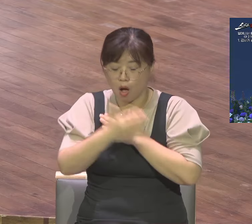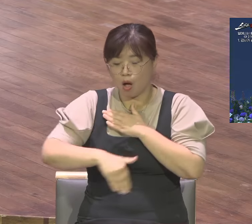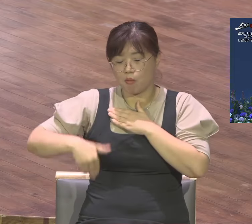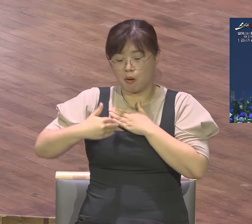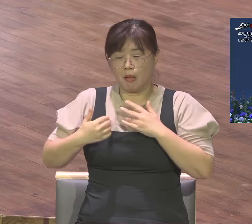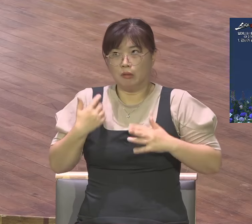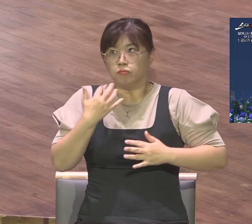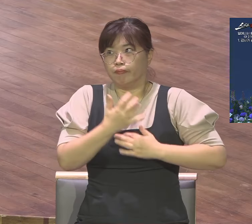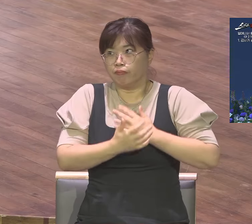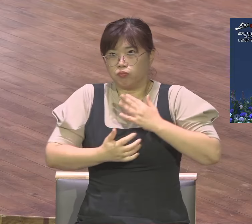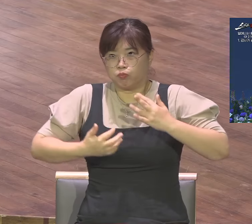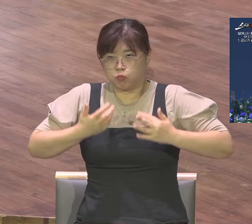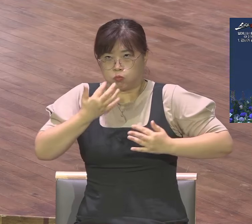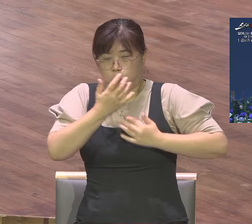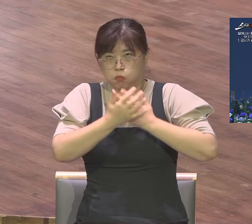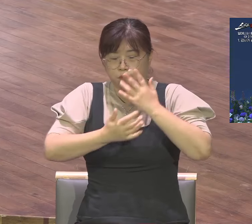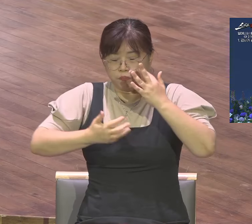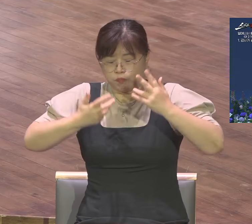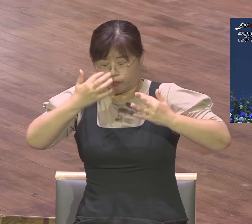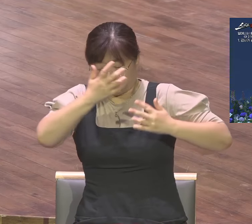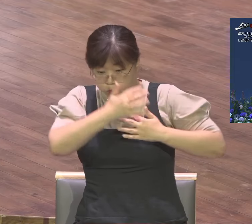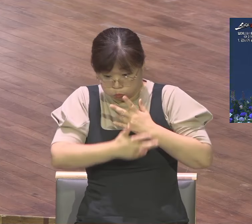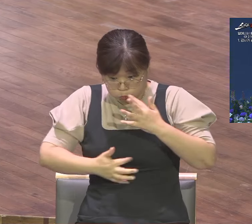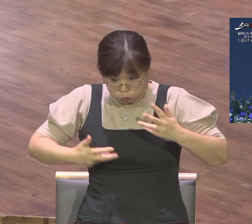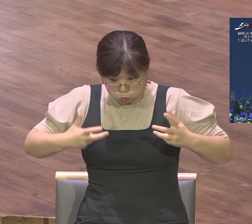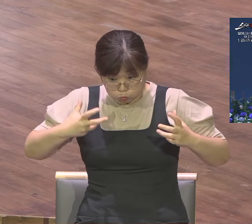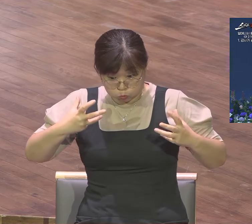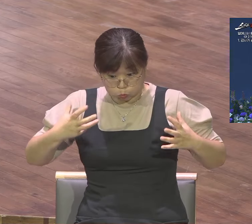이때 활성산소가 팍 나온다는 거예요.